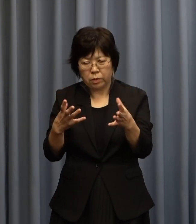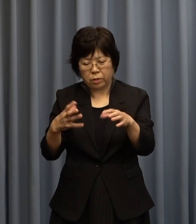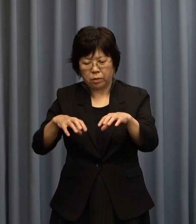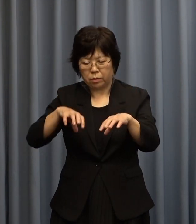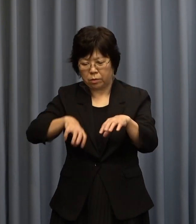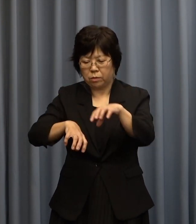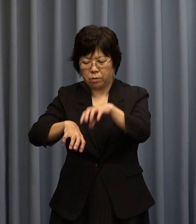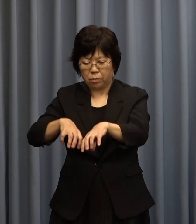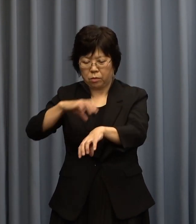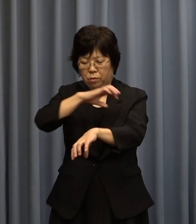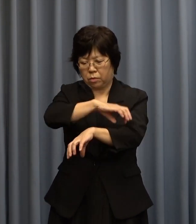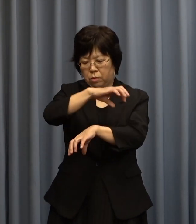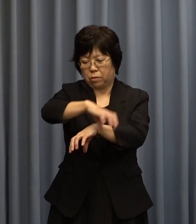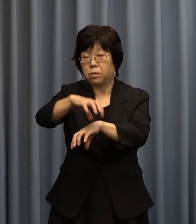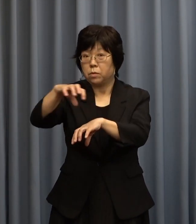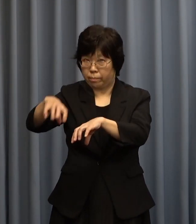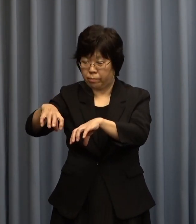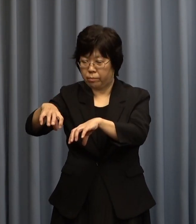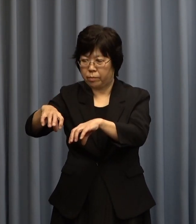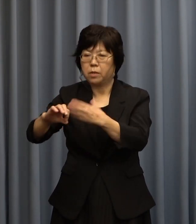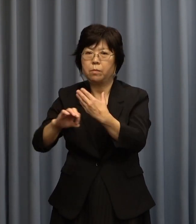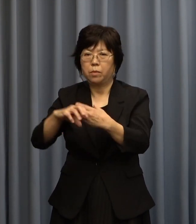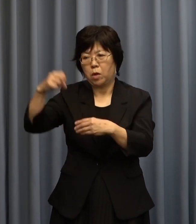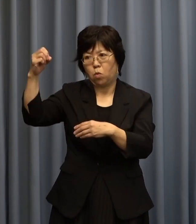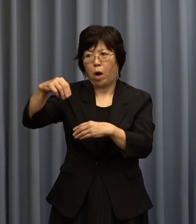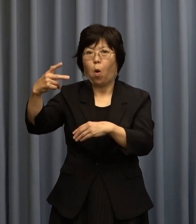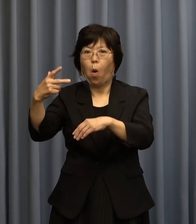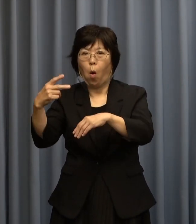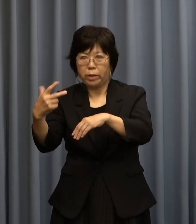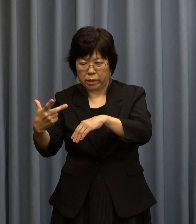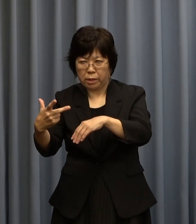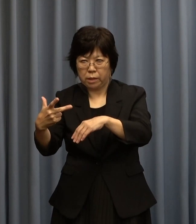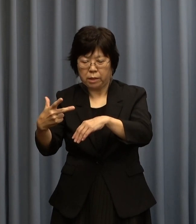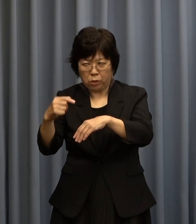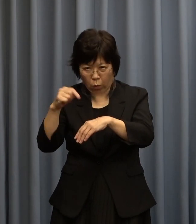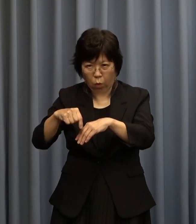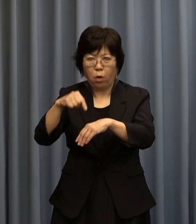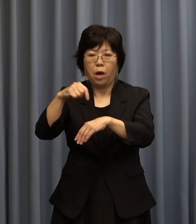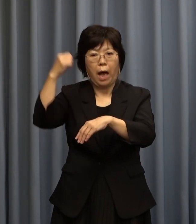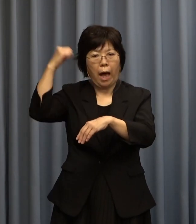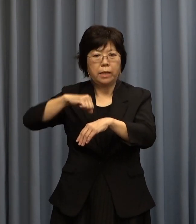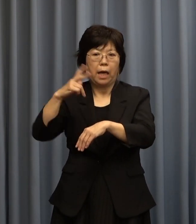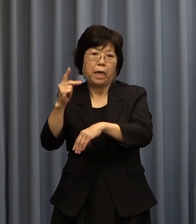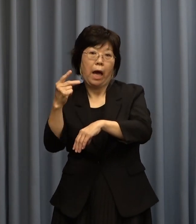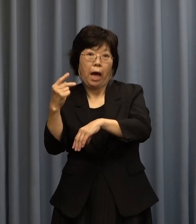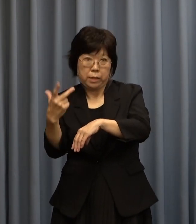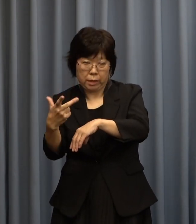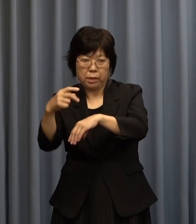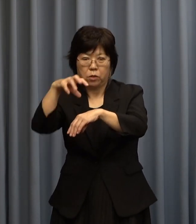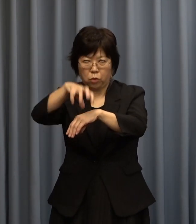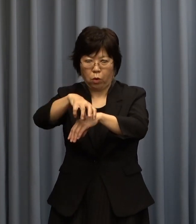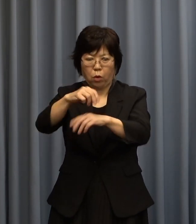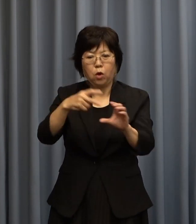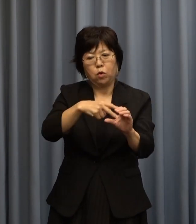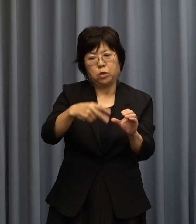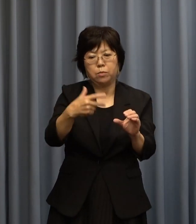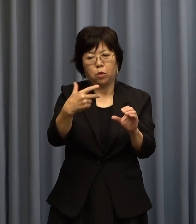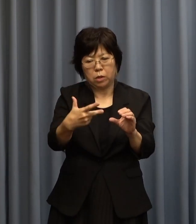についてどのような内容になるのか、可能な範囲で教えていただければと思います。 追加考えてい